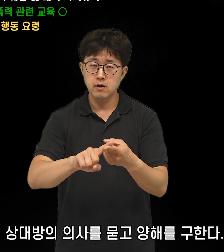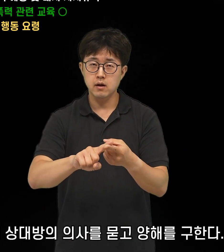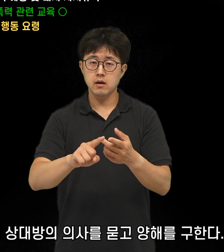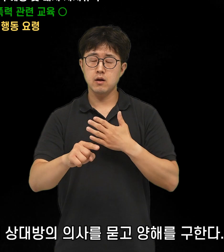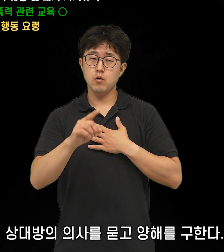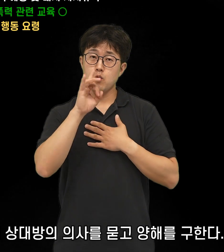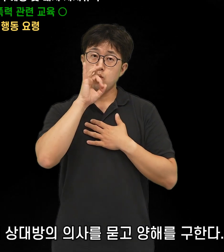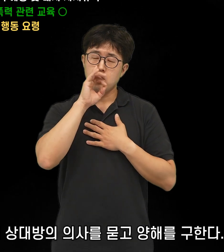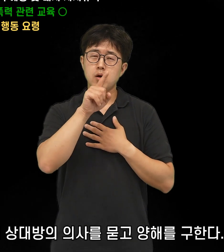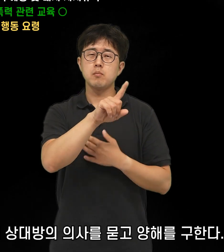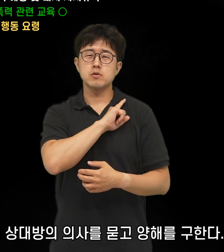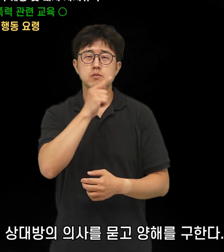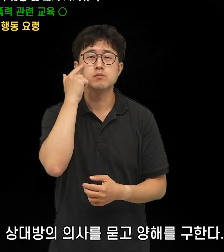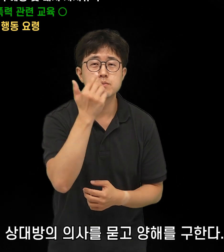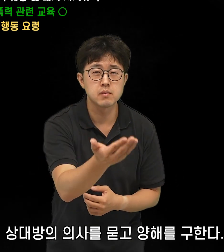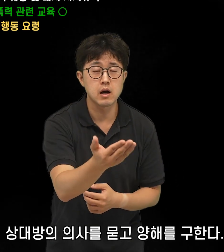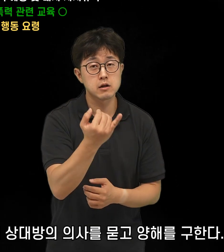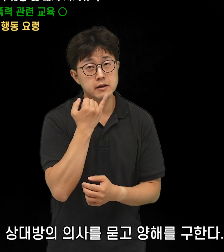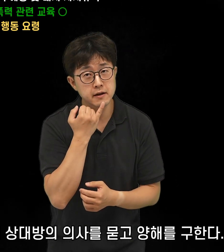상대방의 의사를 묻고 양해를 구한다.